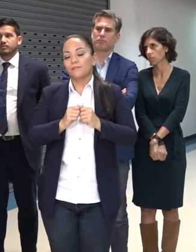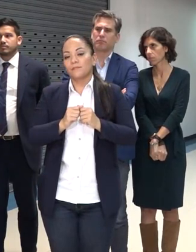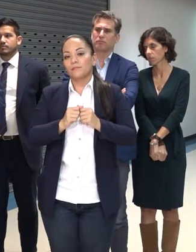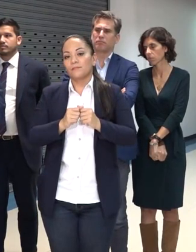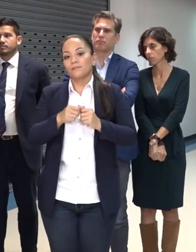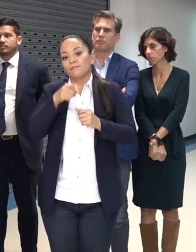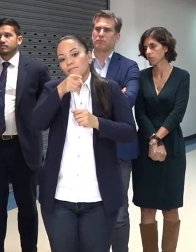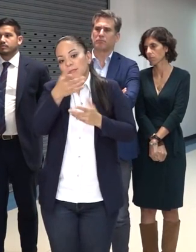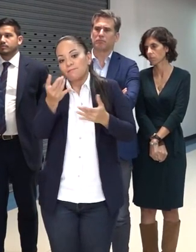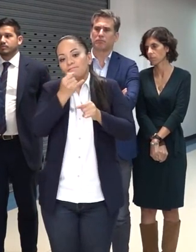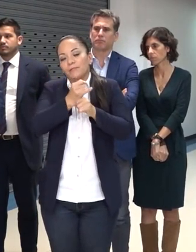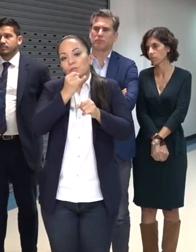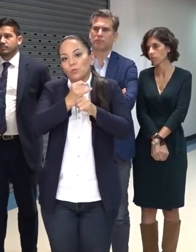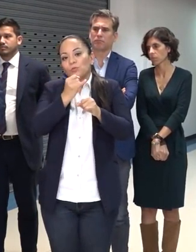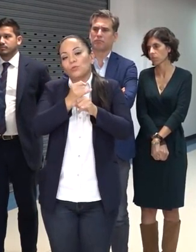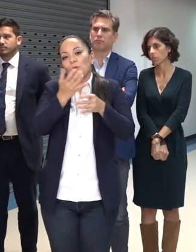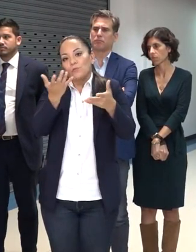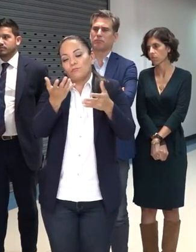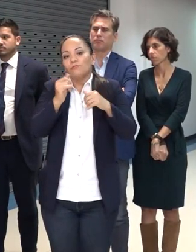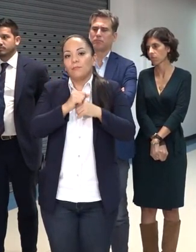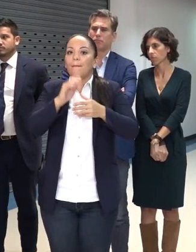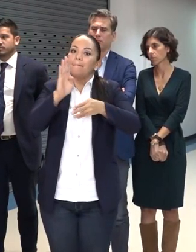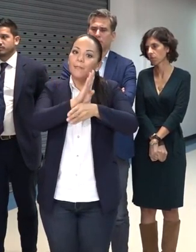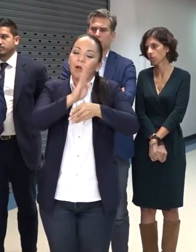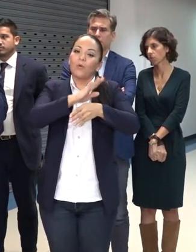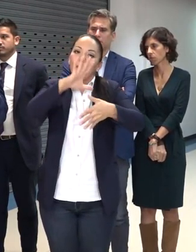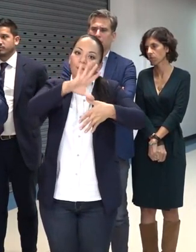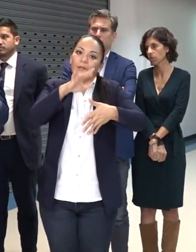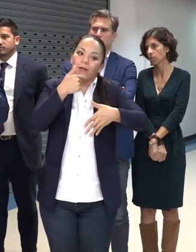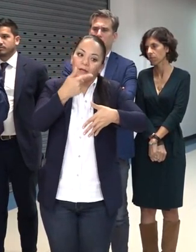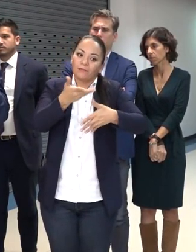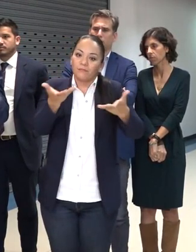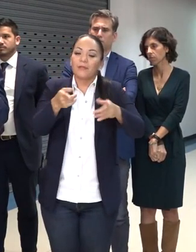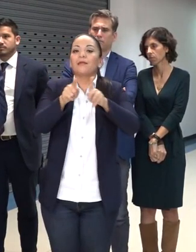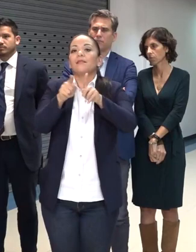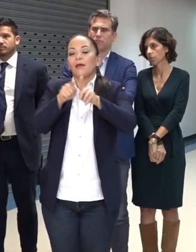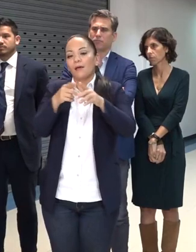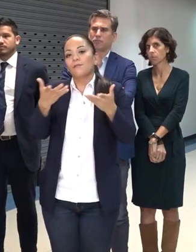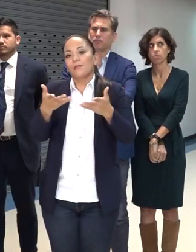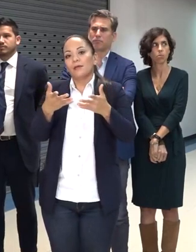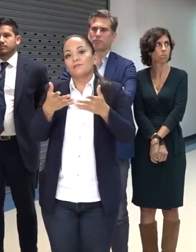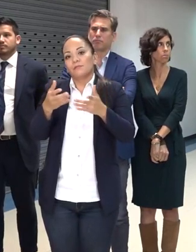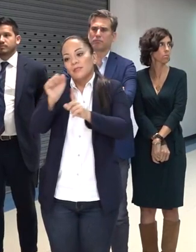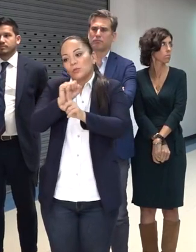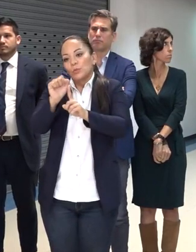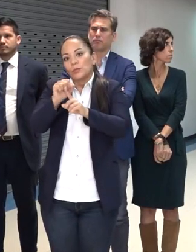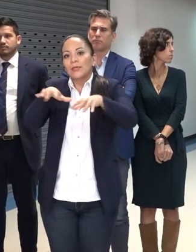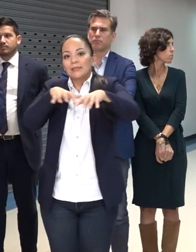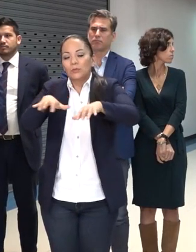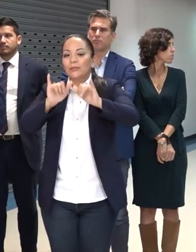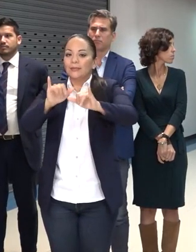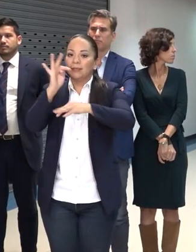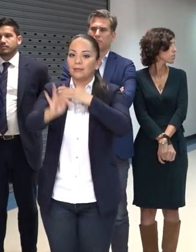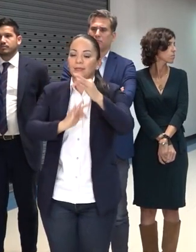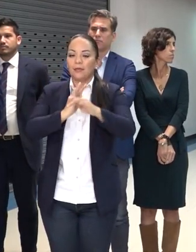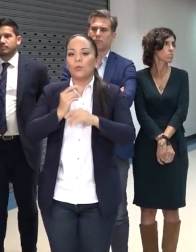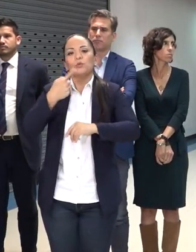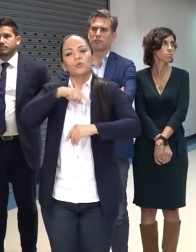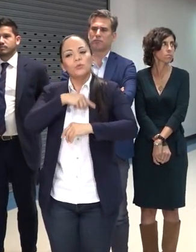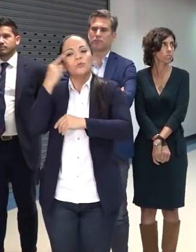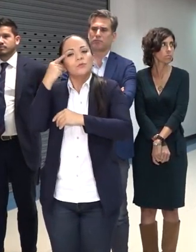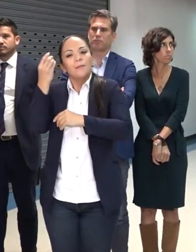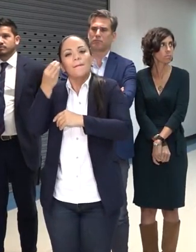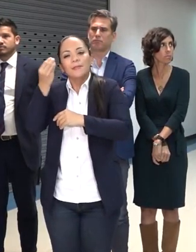de gran prestigio mundial como el Banco de América, sino también con golpes de esta naturaleza. No es, entonces lo